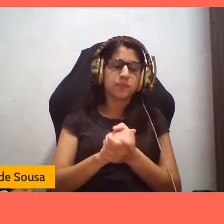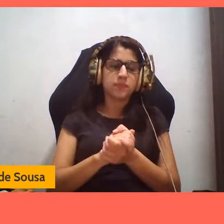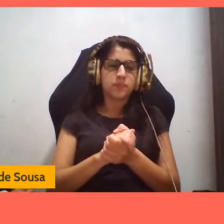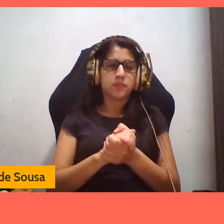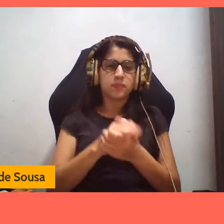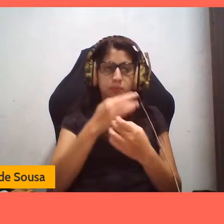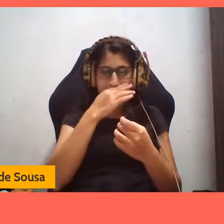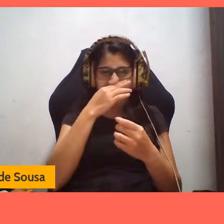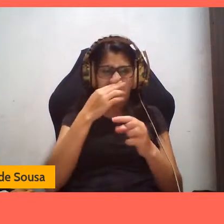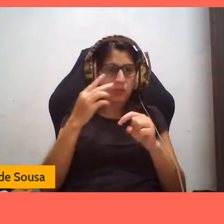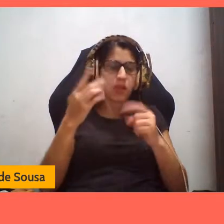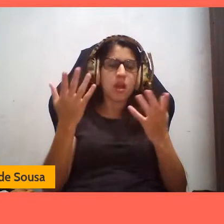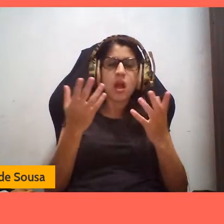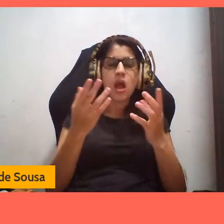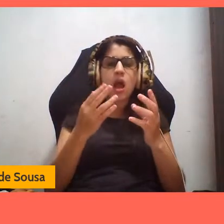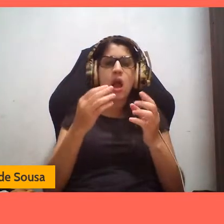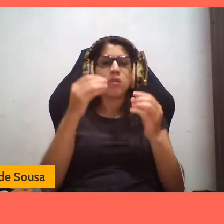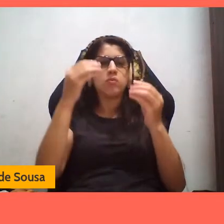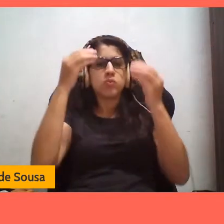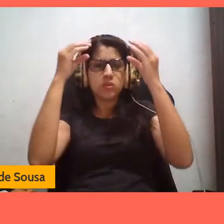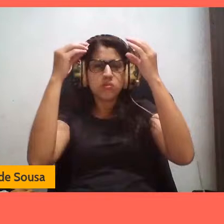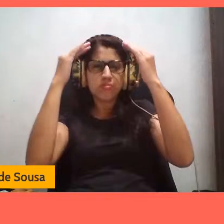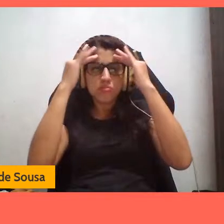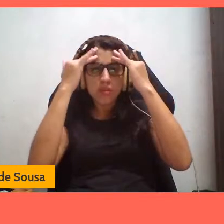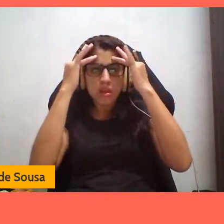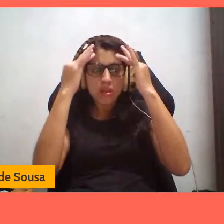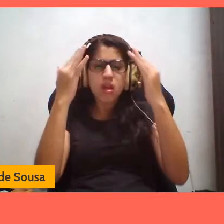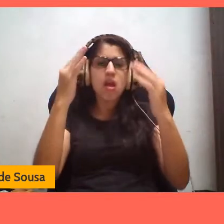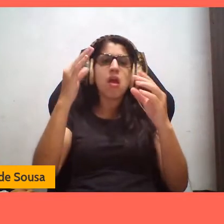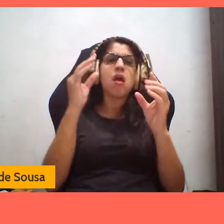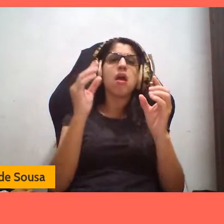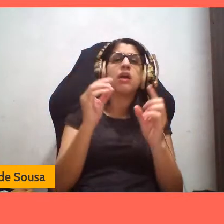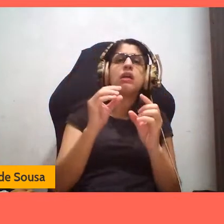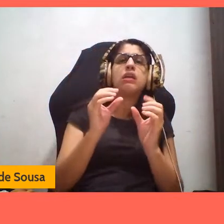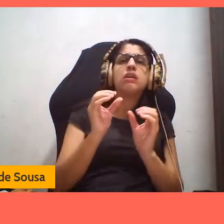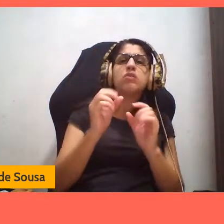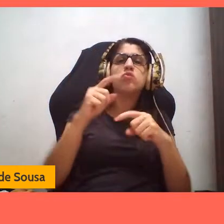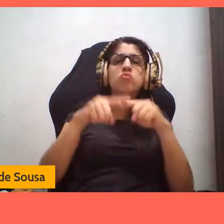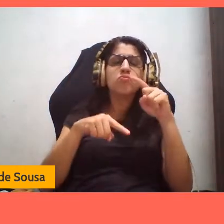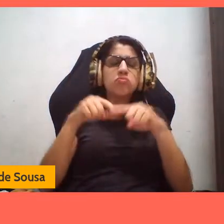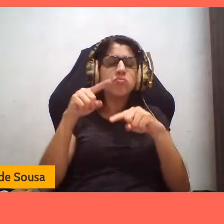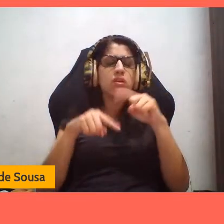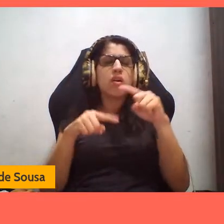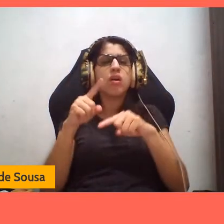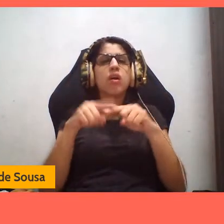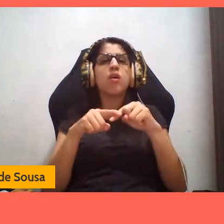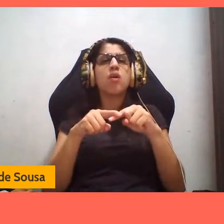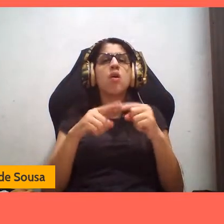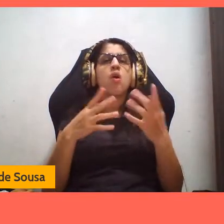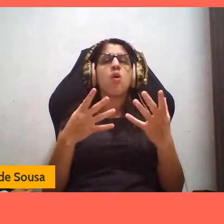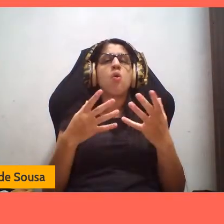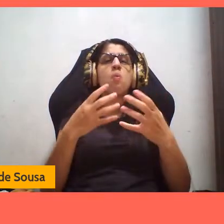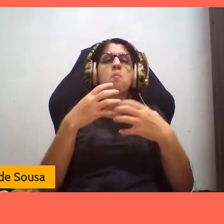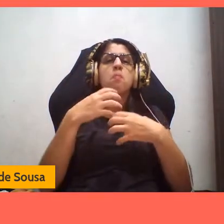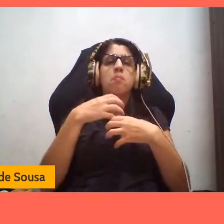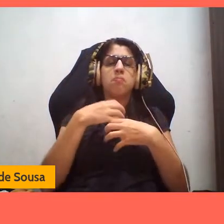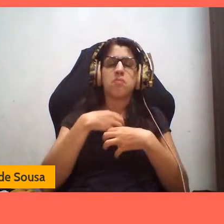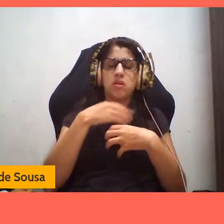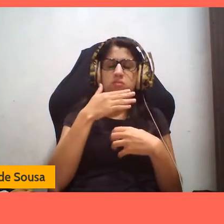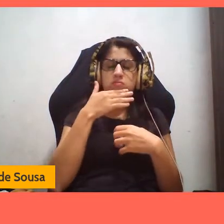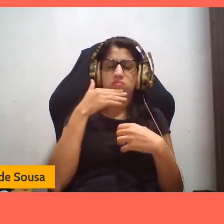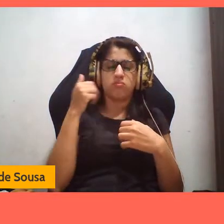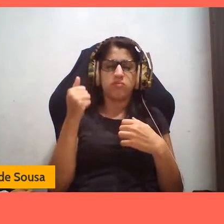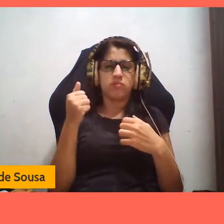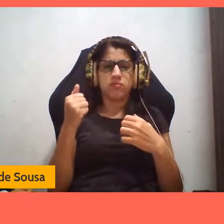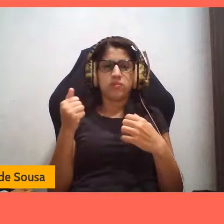além do conceito mais instrumental do bem público em que o bem-estar humano se inscreve